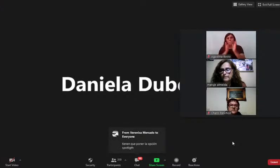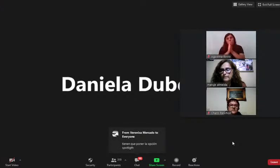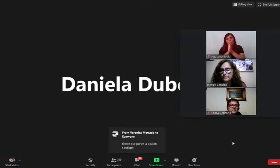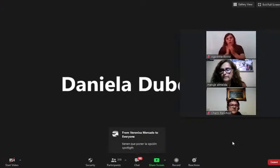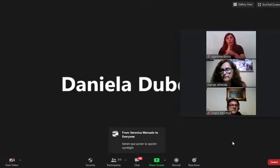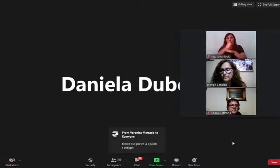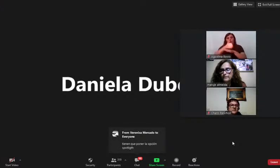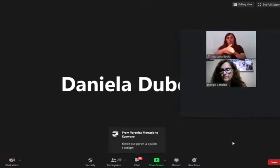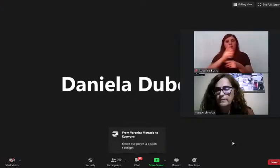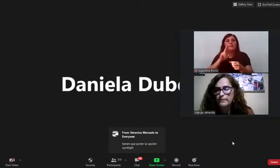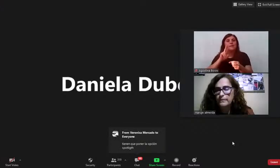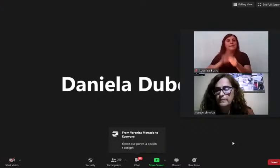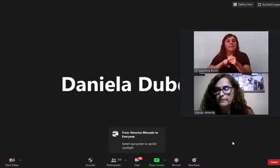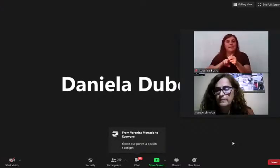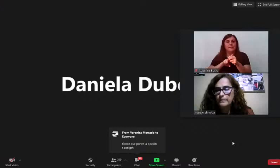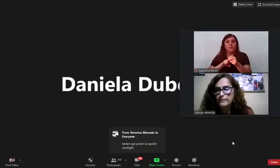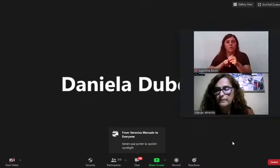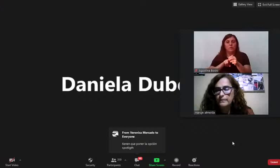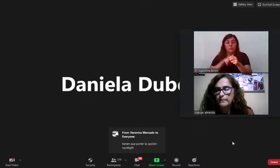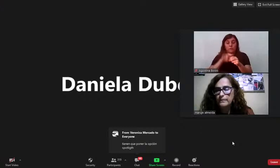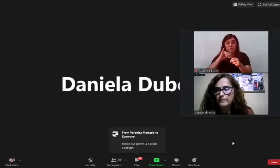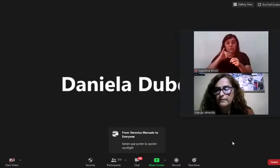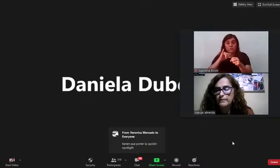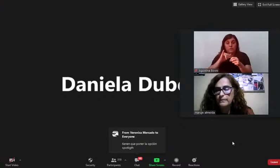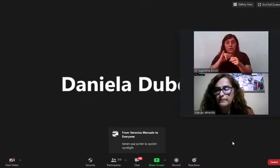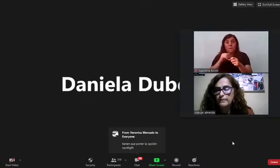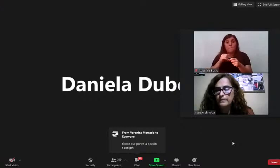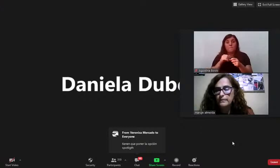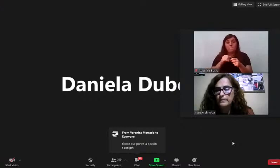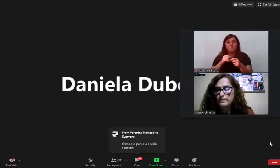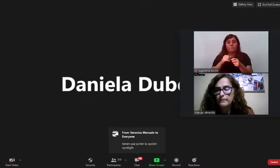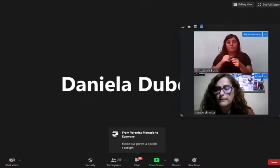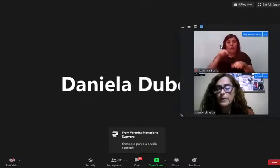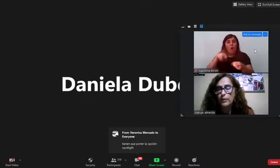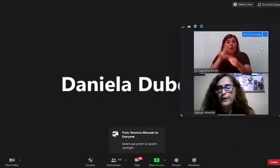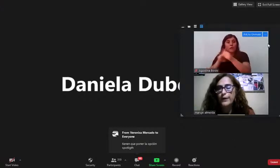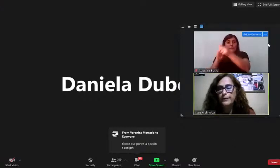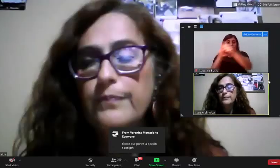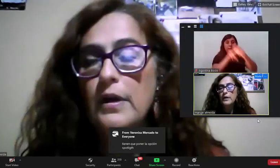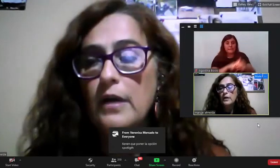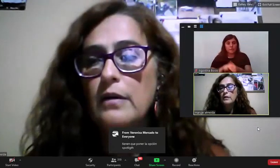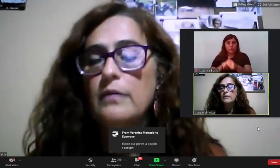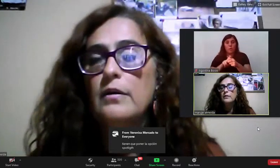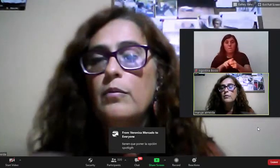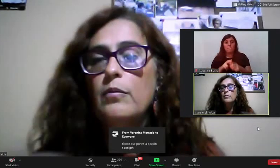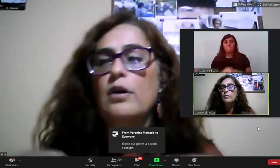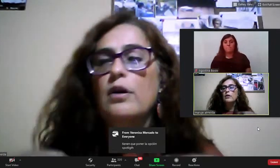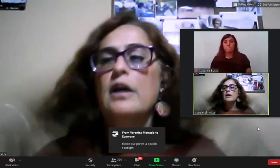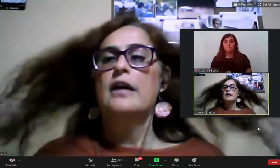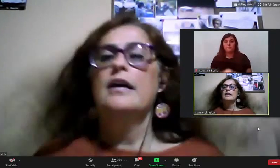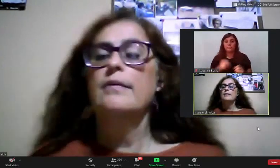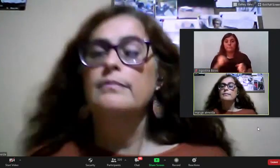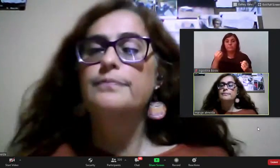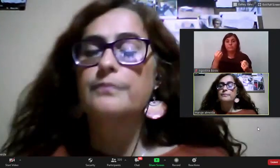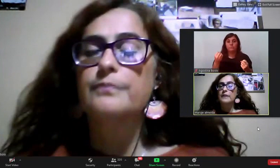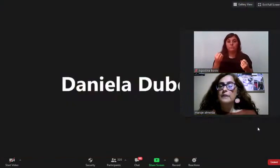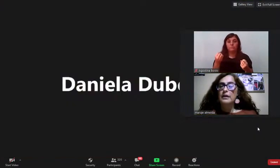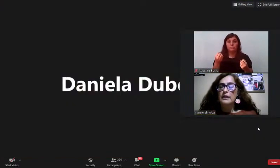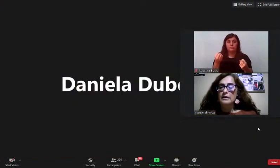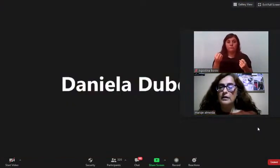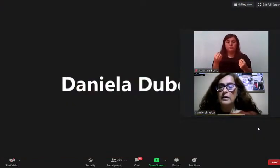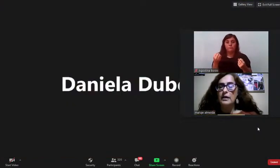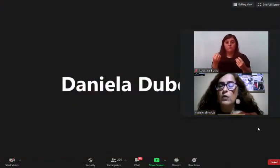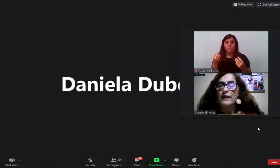momento vas a tener de nuevo interferencia, cortaremos un ratito hasta que silenciemos a todo Bueno. porque Bueno. así todos